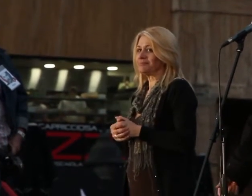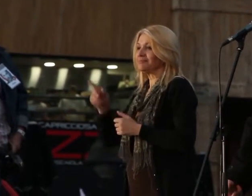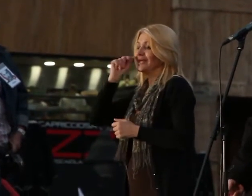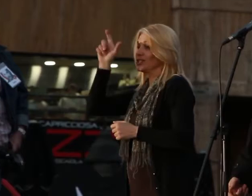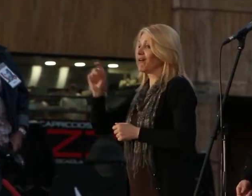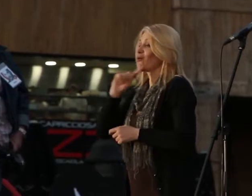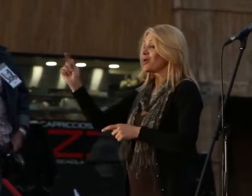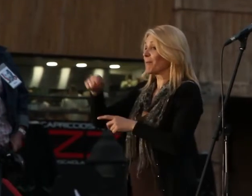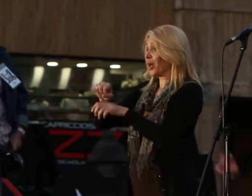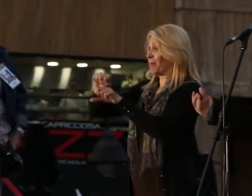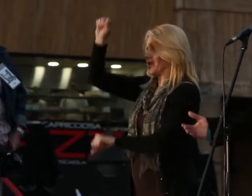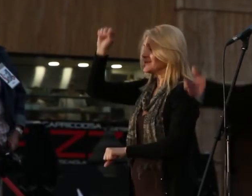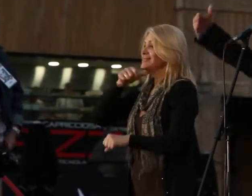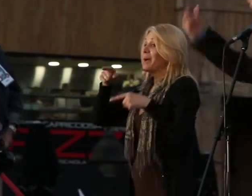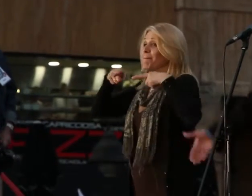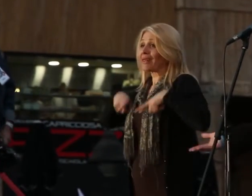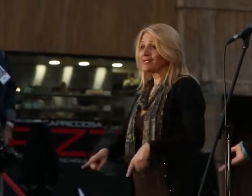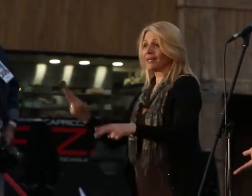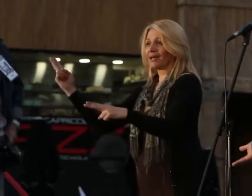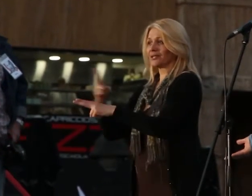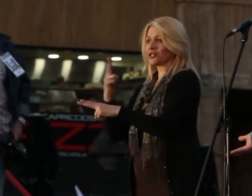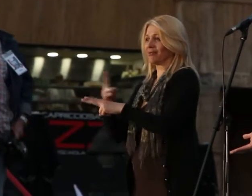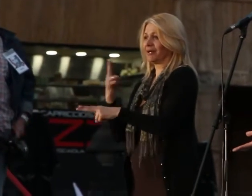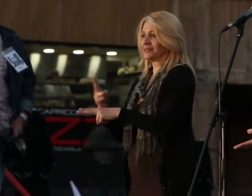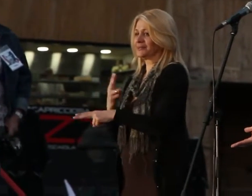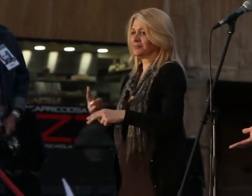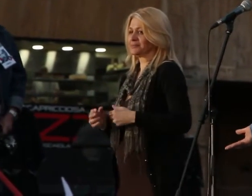Čovek koji je kupio diplomu je predsednik države.